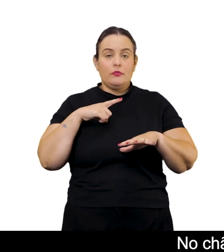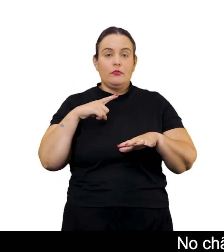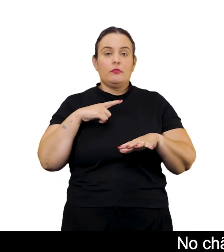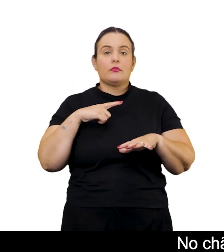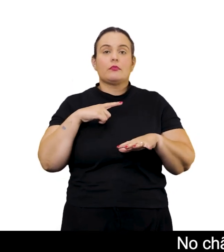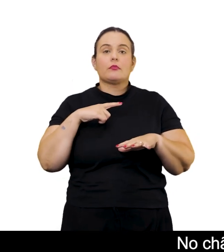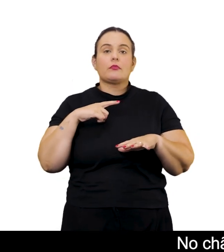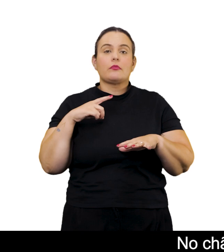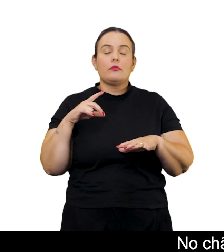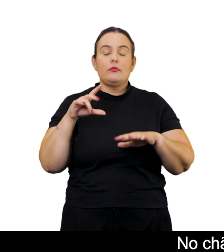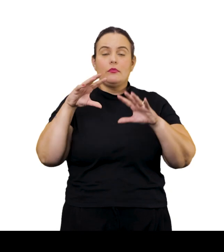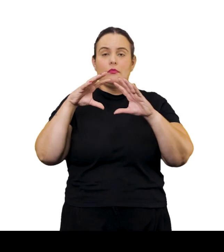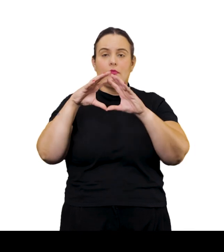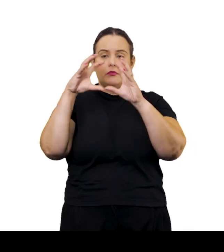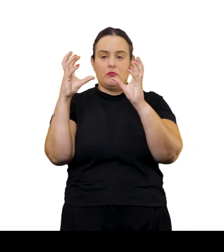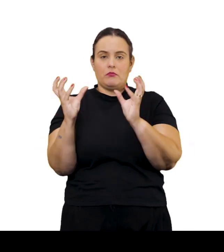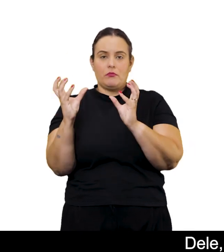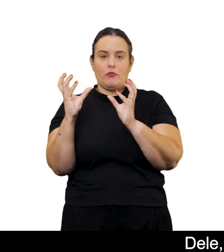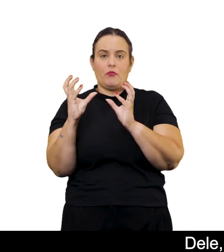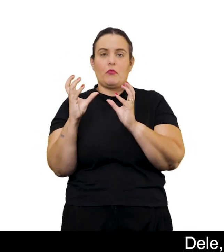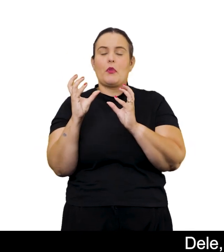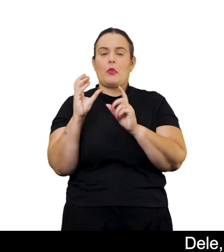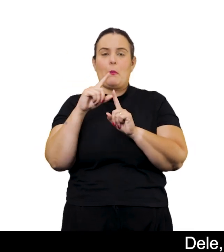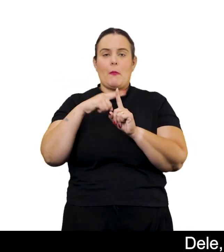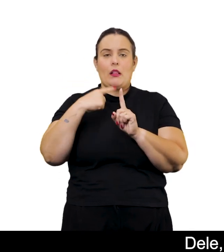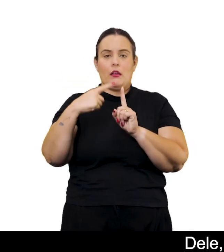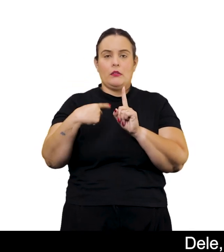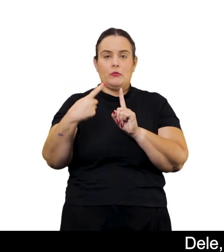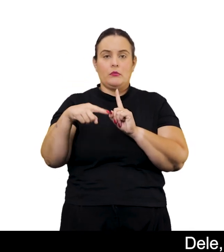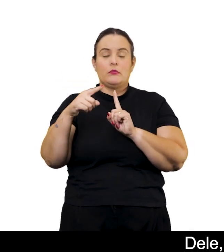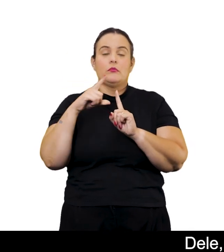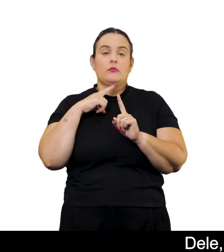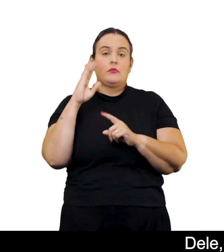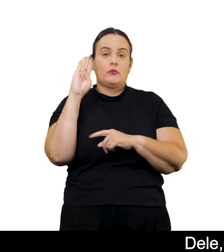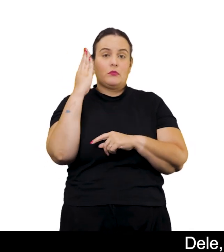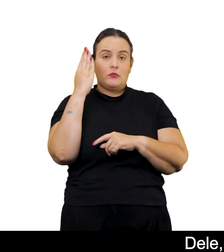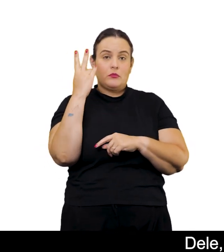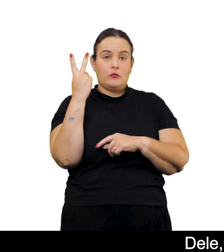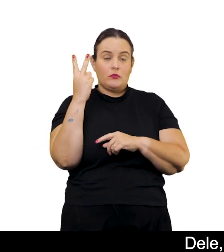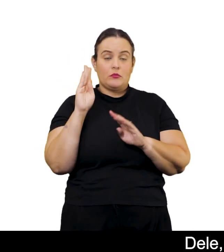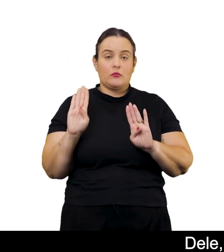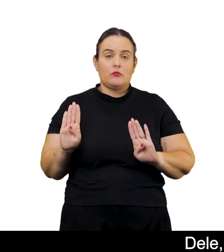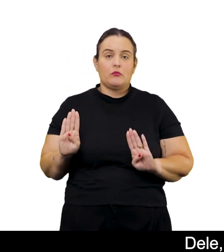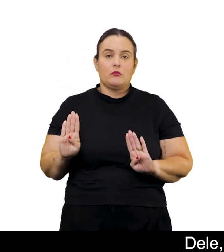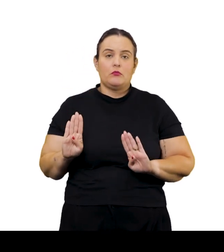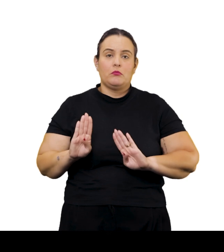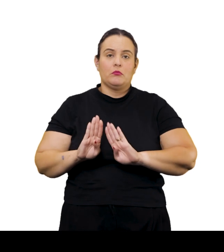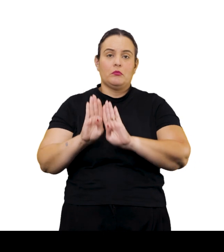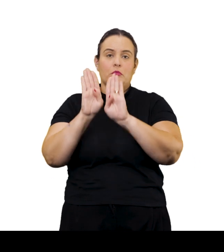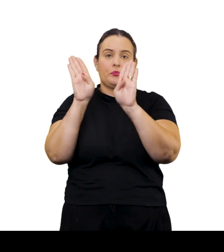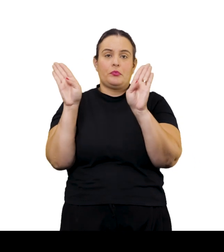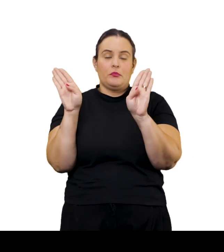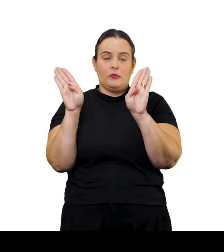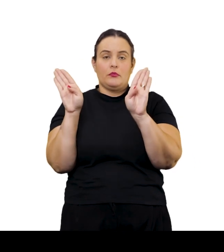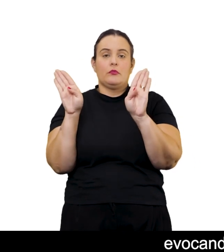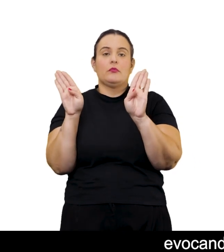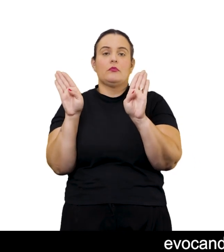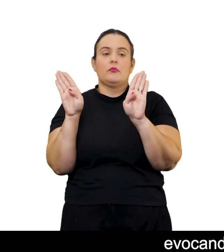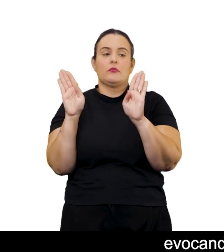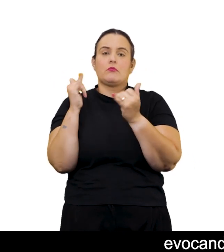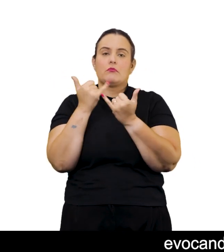ocupa o ponto focal da obra. Dele, duas barras de madeira se projetam diagonalmente para cima em direções